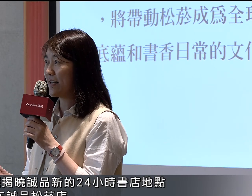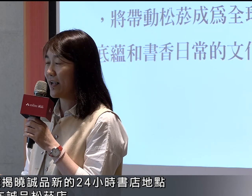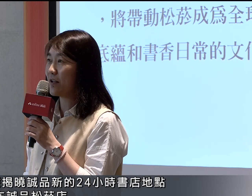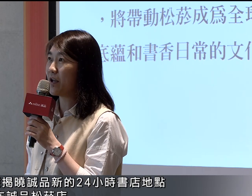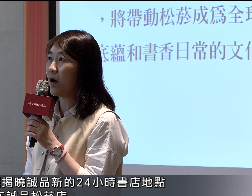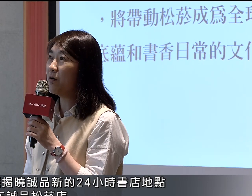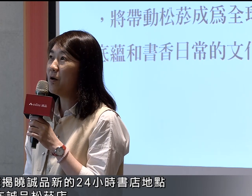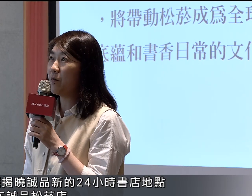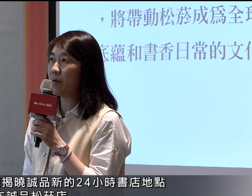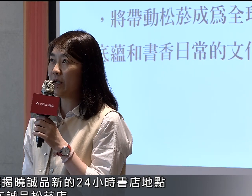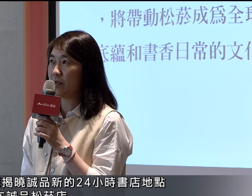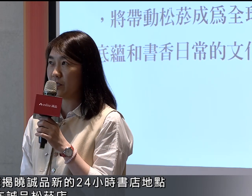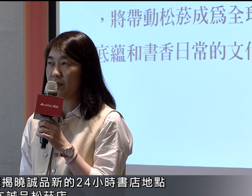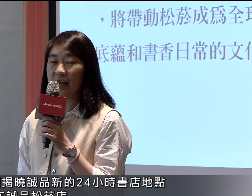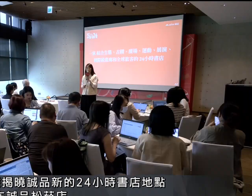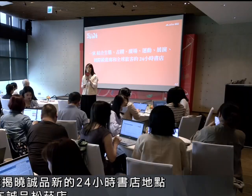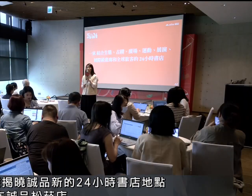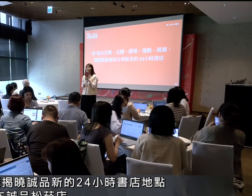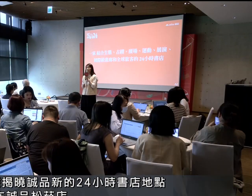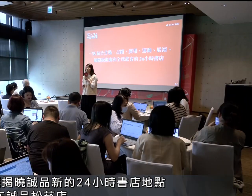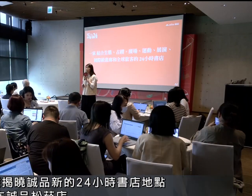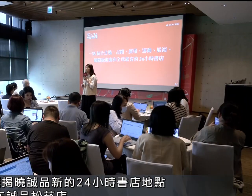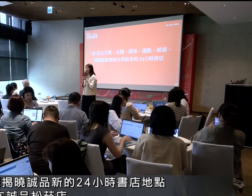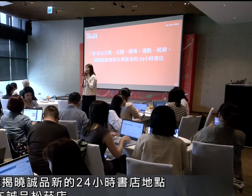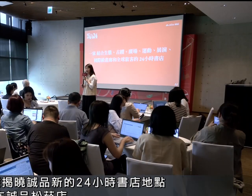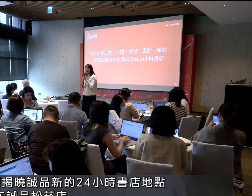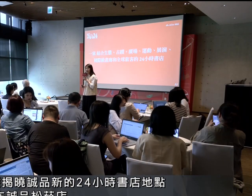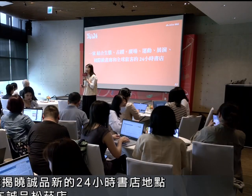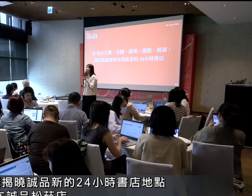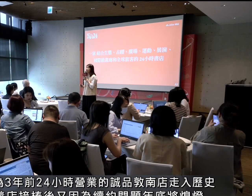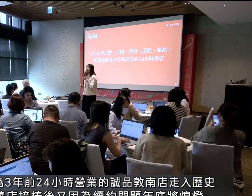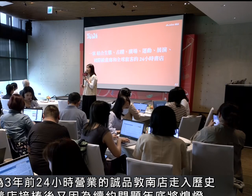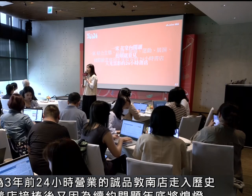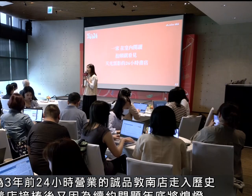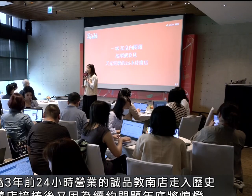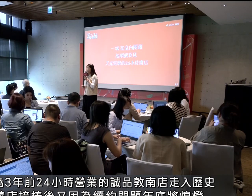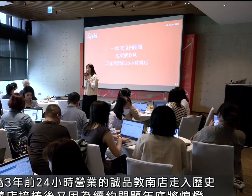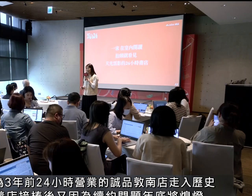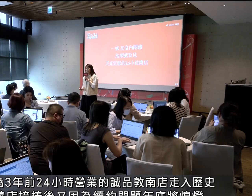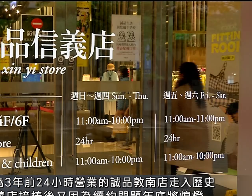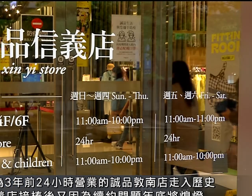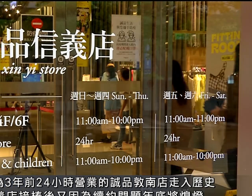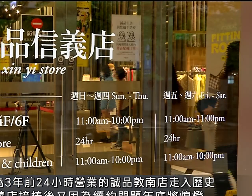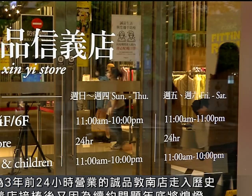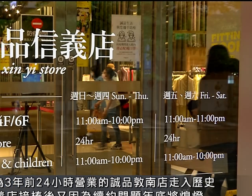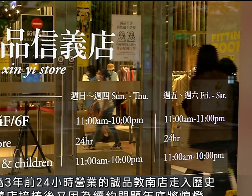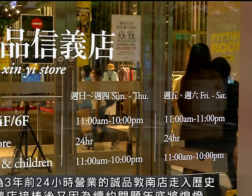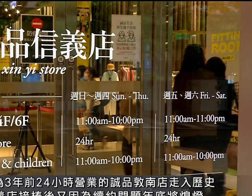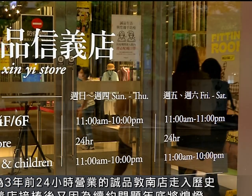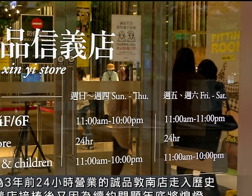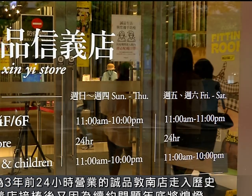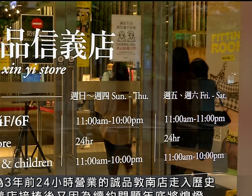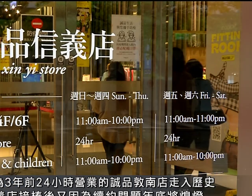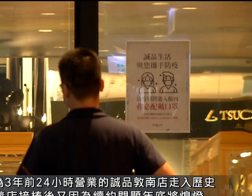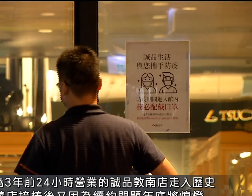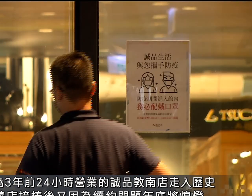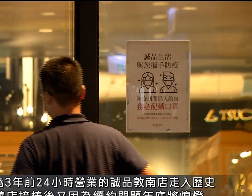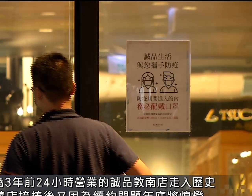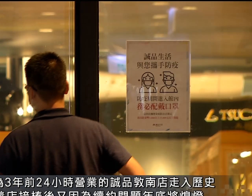新的24小时书店地点就在诚品松烟店。因为3年前24小时营业的诚品敦南店走入历史，信义